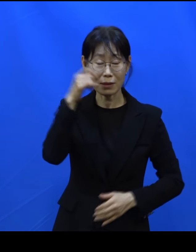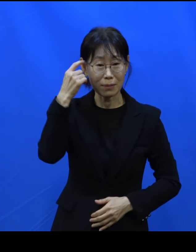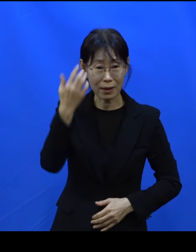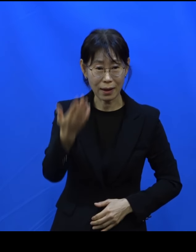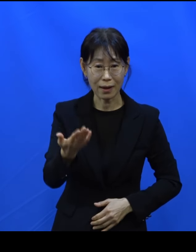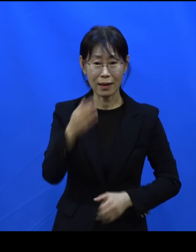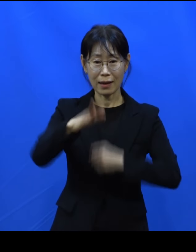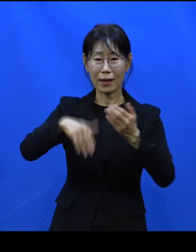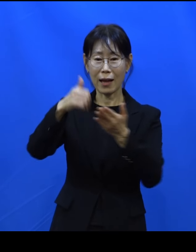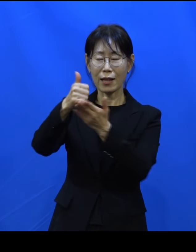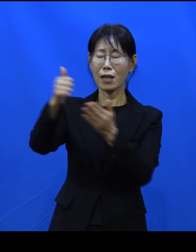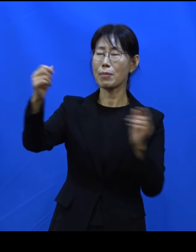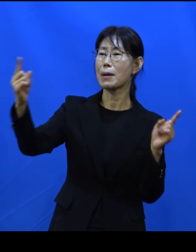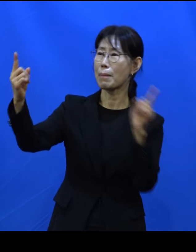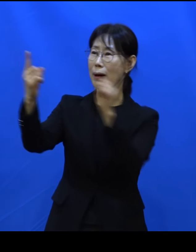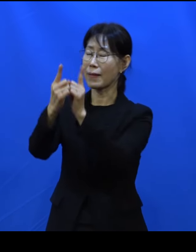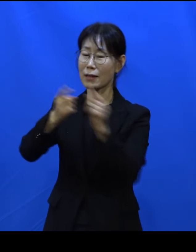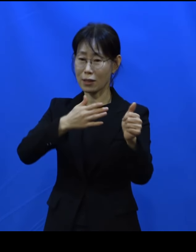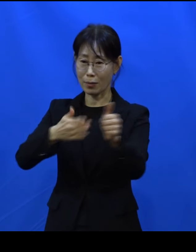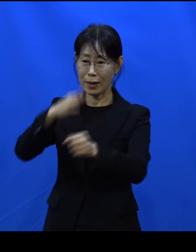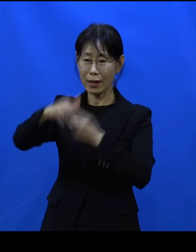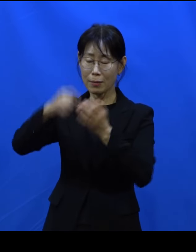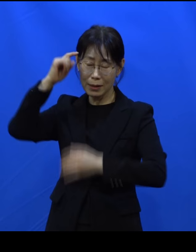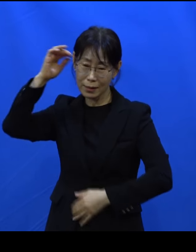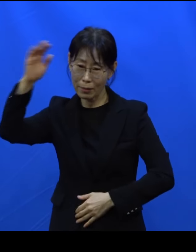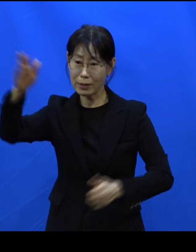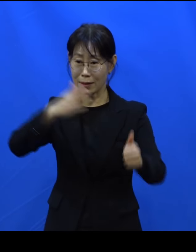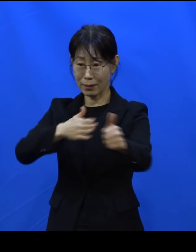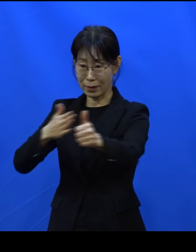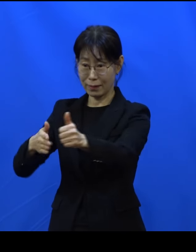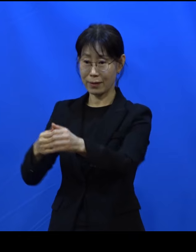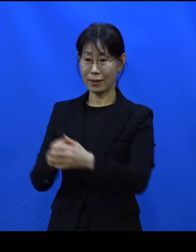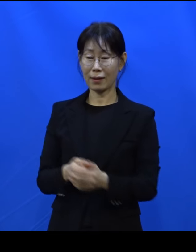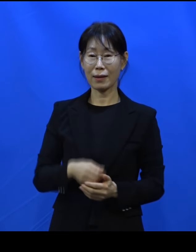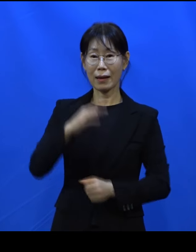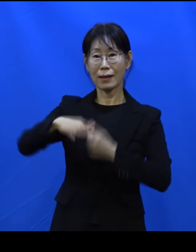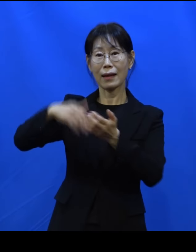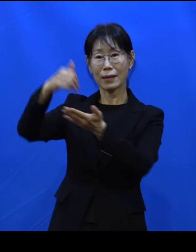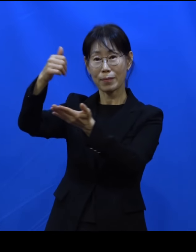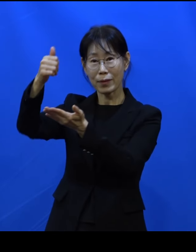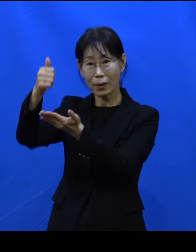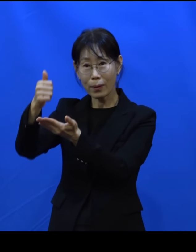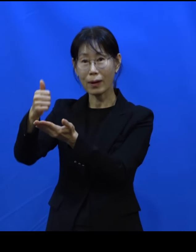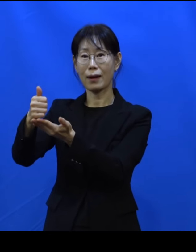합니다. 그분을 사모하십시오. 그래서 우리는 그분과